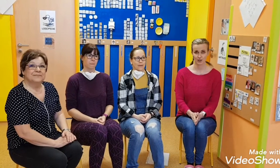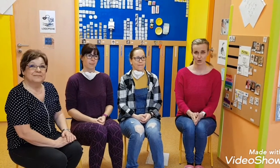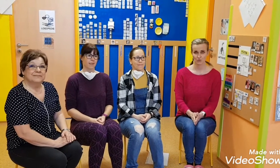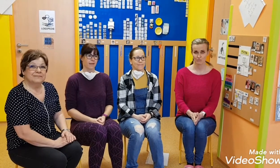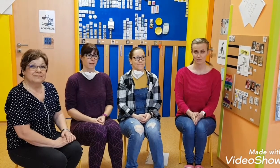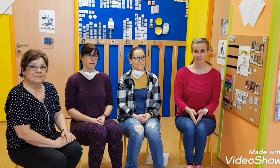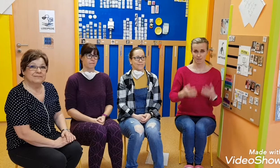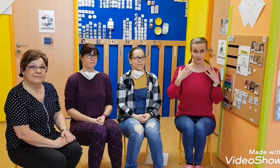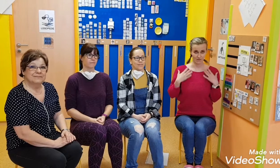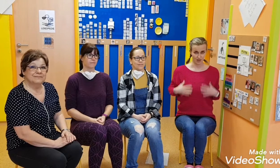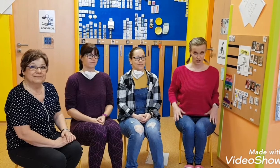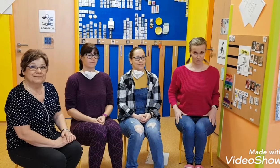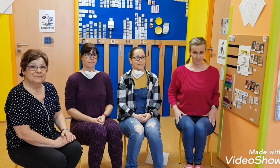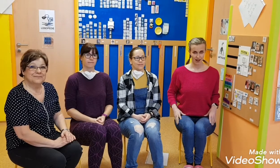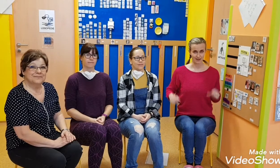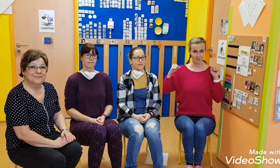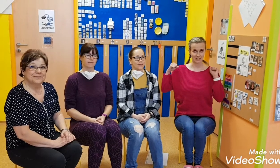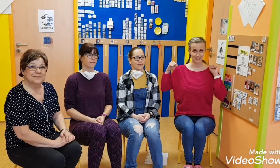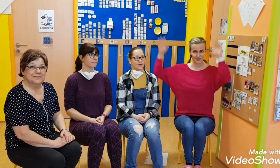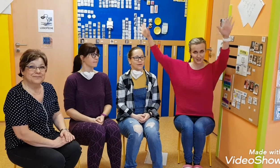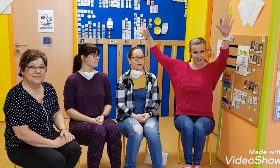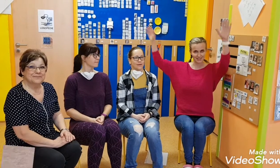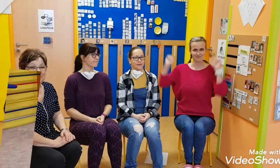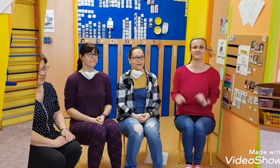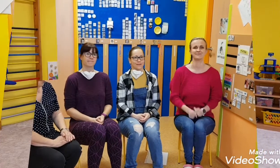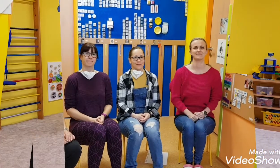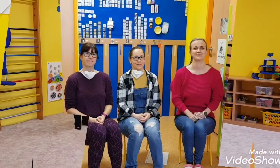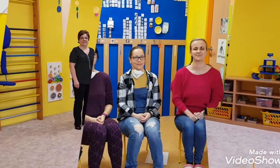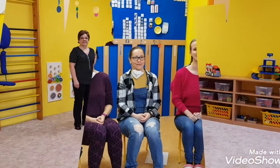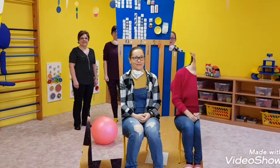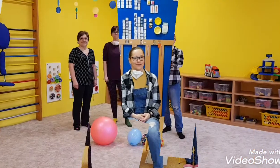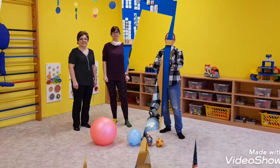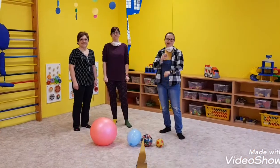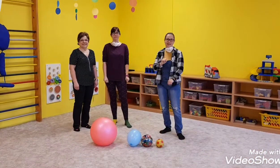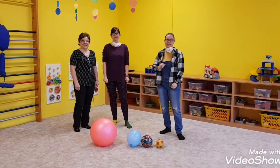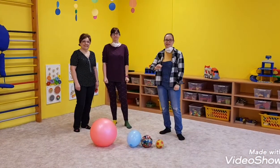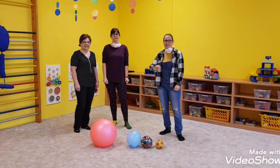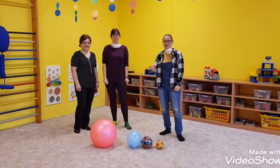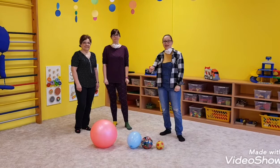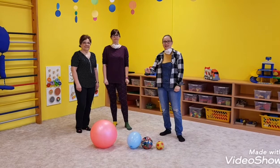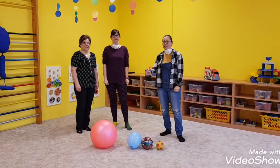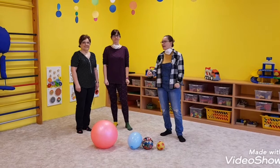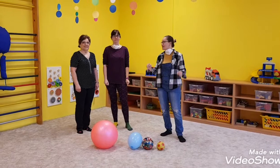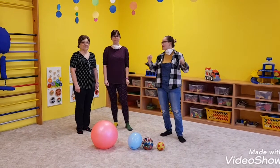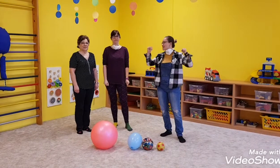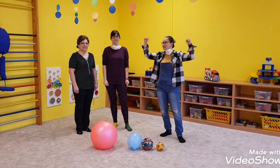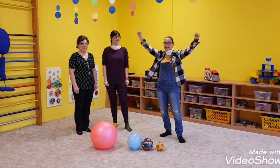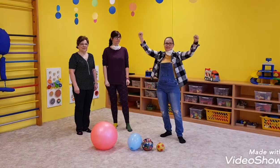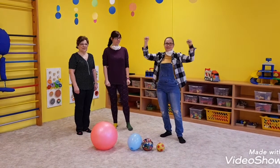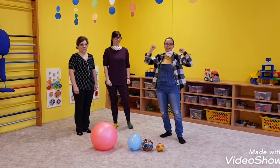chviličku se převlečte a jdeme cvičit. Teď si děti